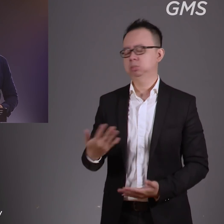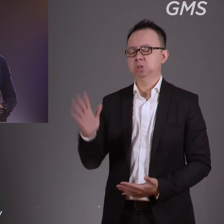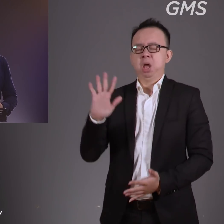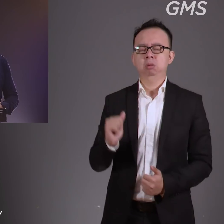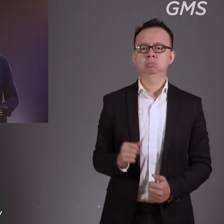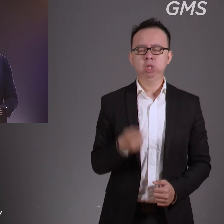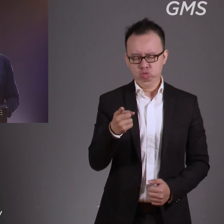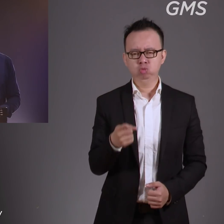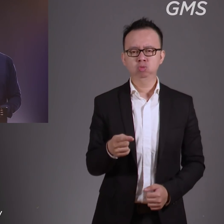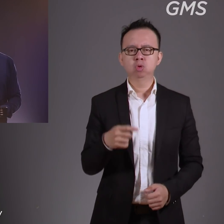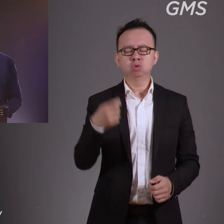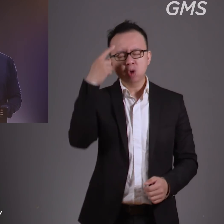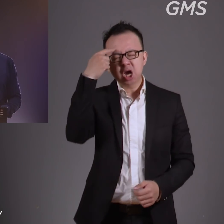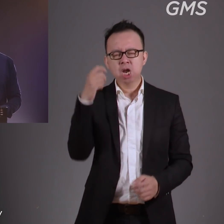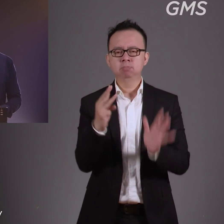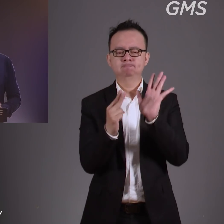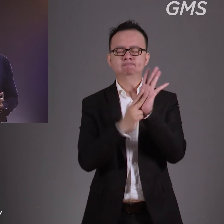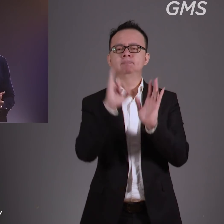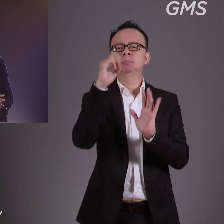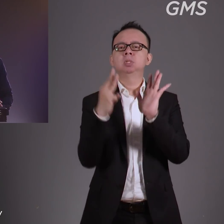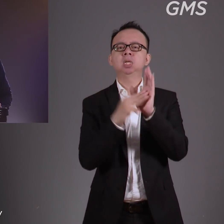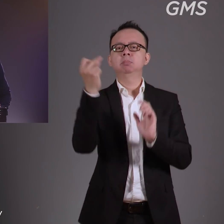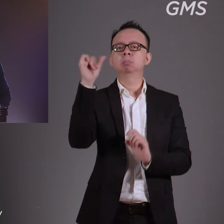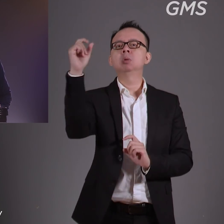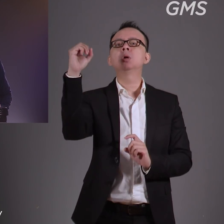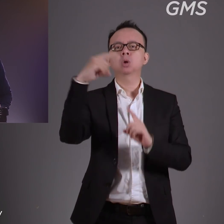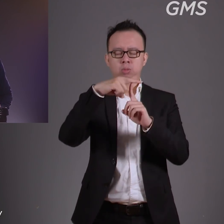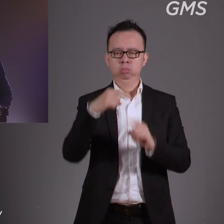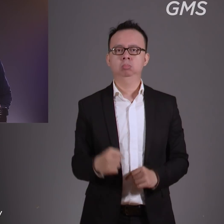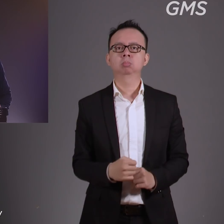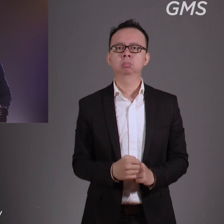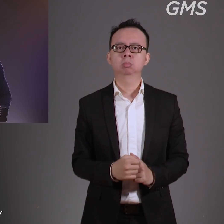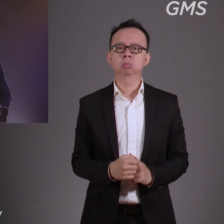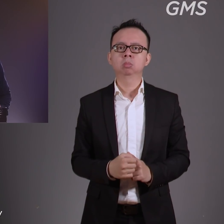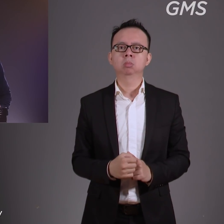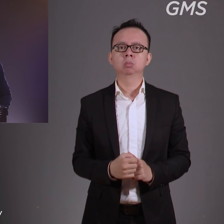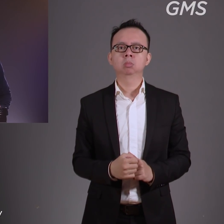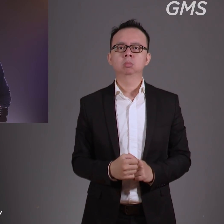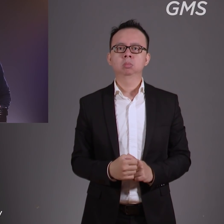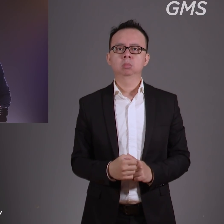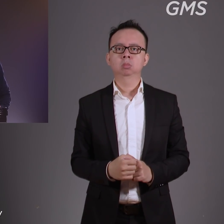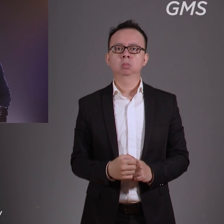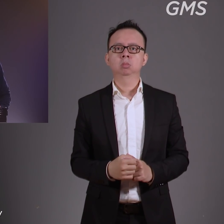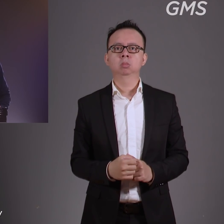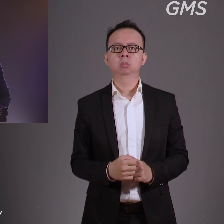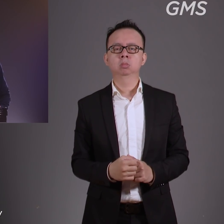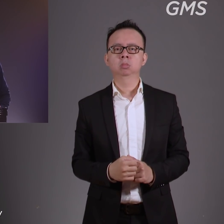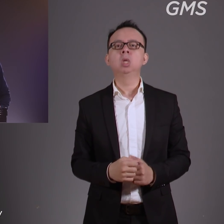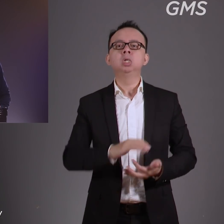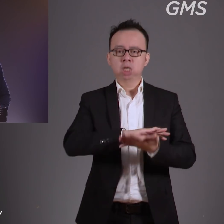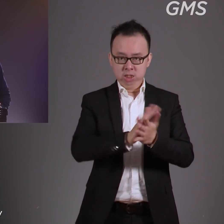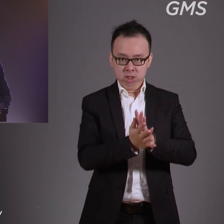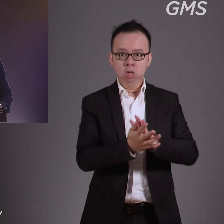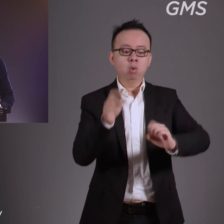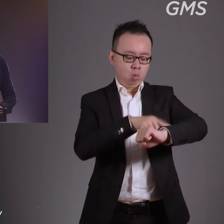Itu sejak Nimrod. Makanya Nimrod itu, di zaman-zaman itu, munculnya yang namanya Tower of